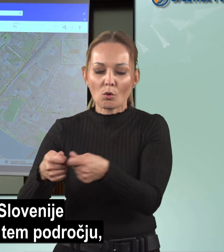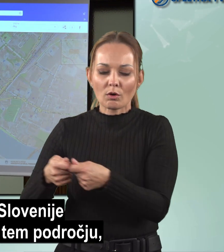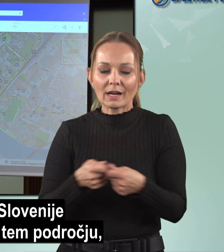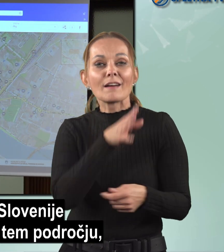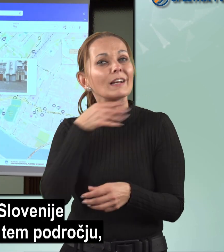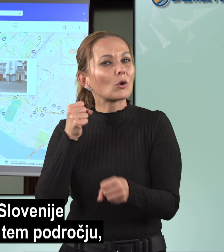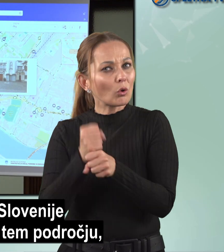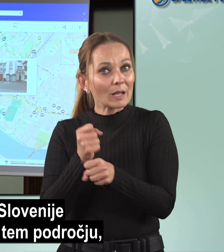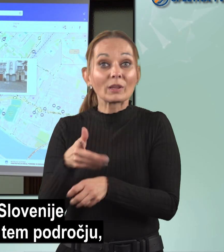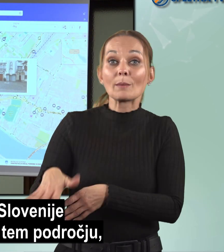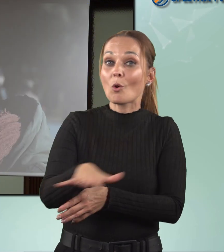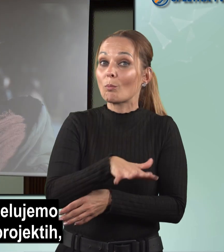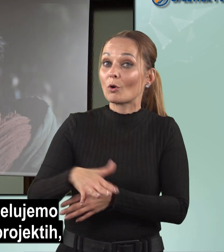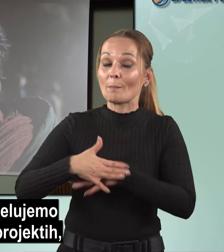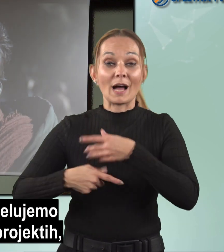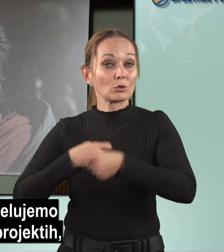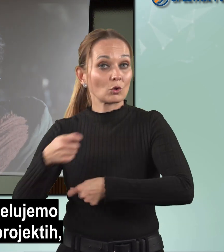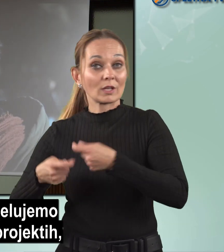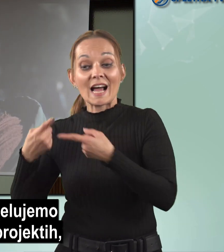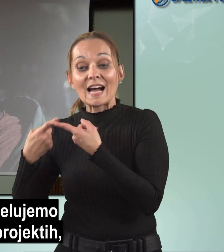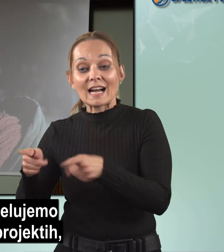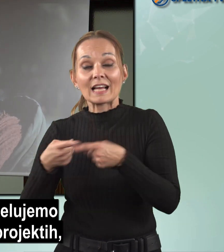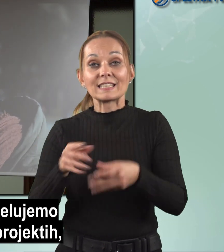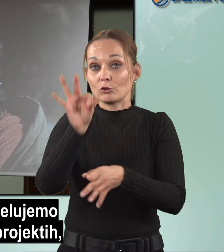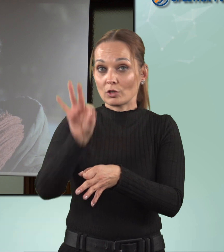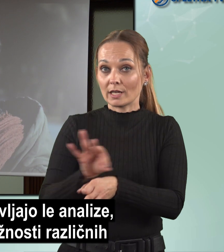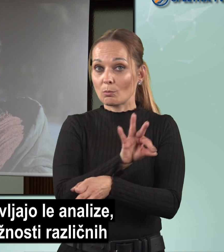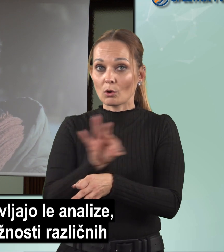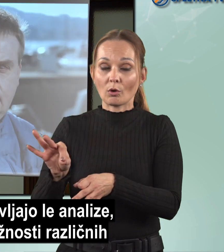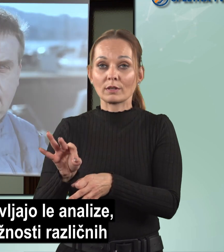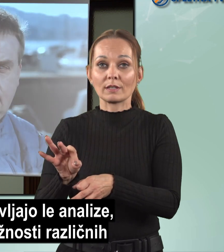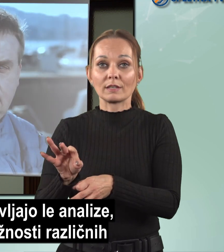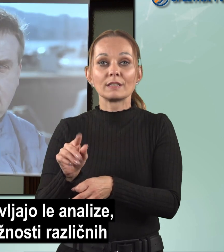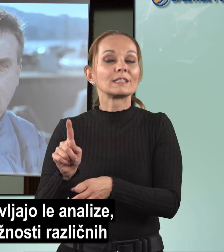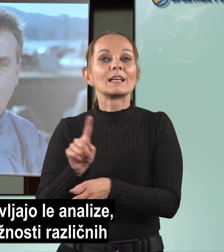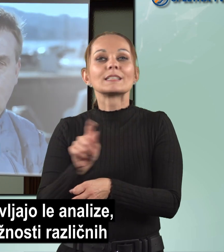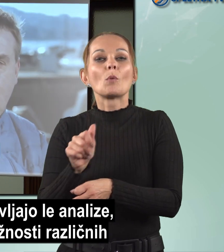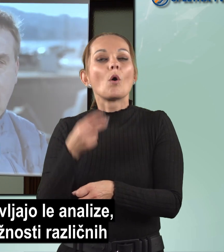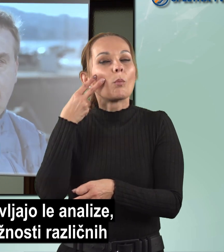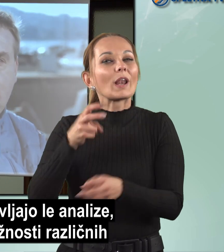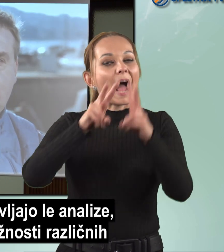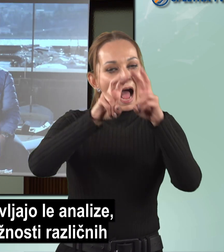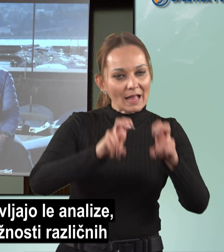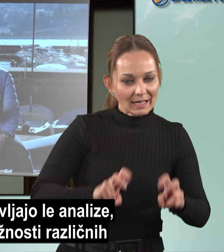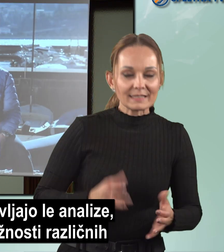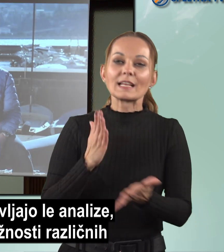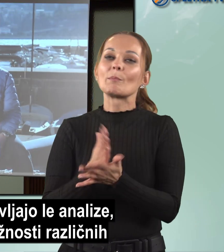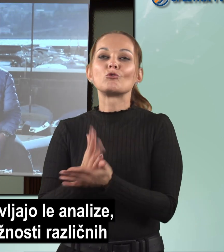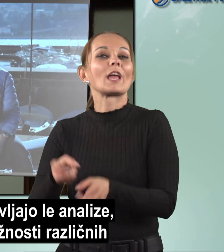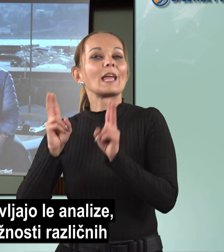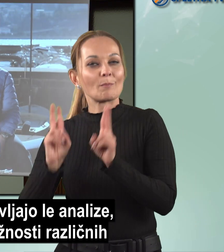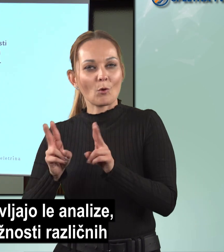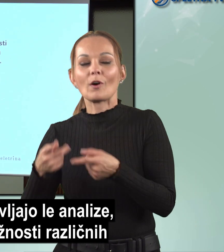tem področju, pa tudi sodelujemo v različnih projektih, kjer se pa naslavljajo ne le analize, ampak tudi že